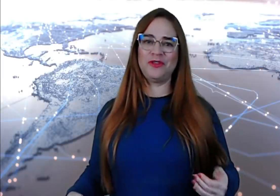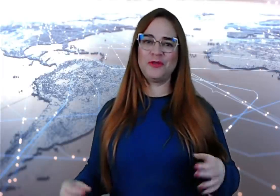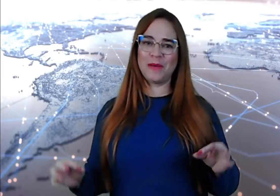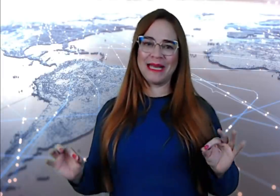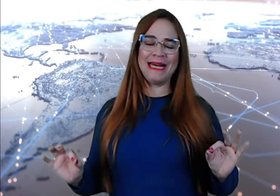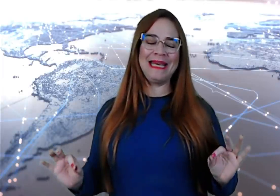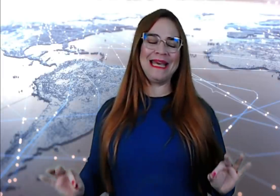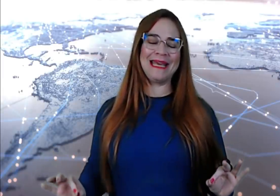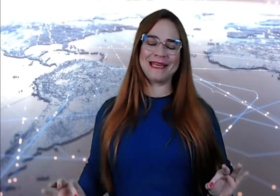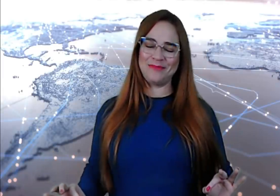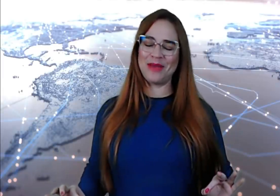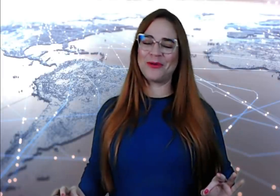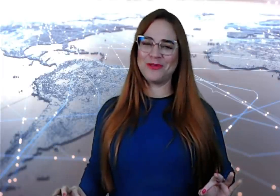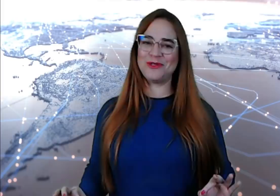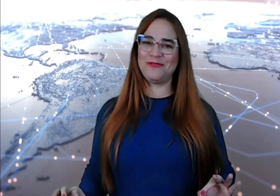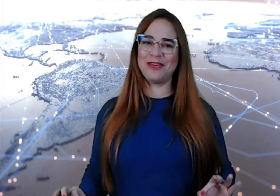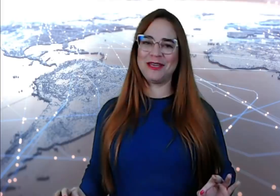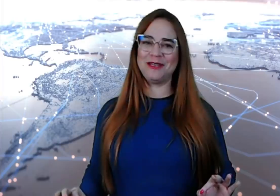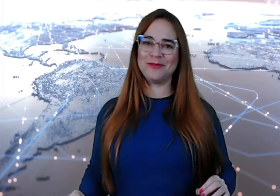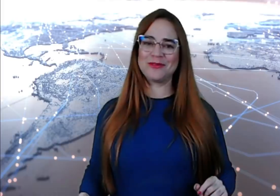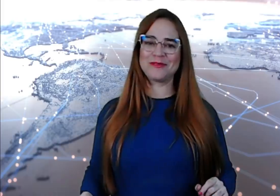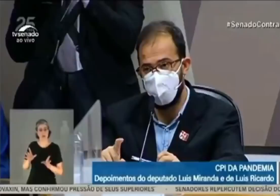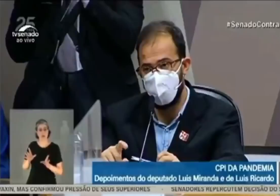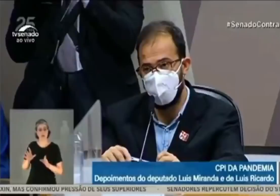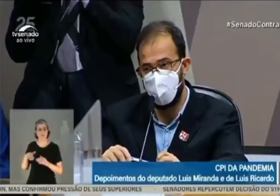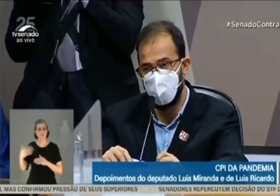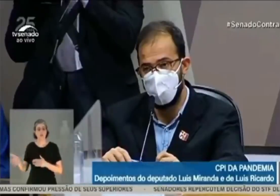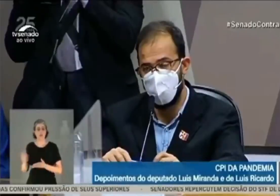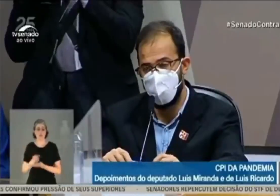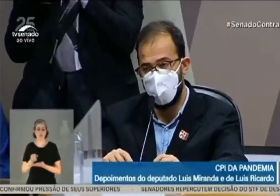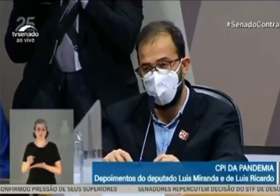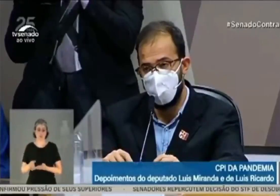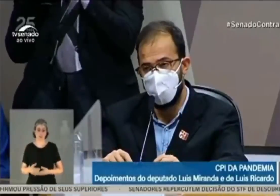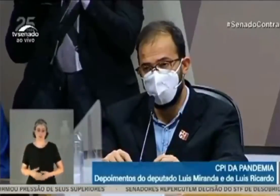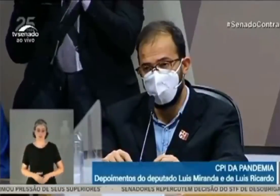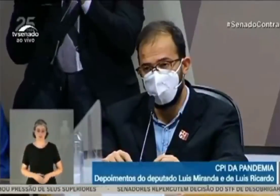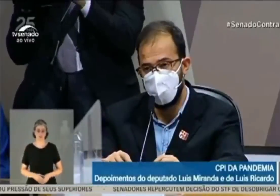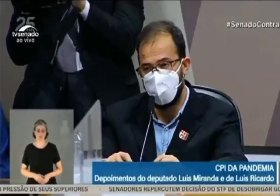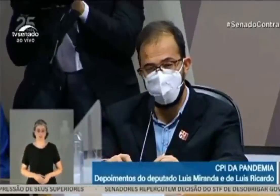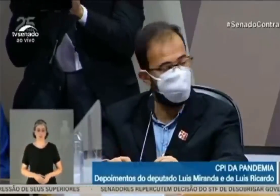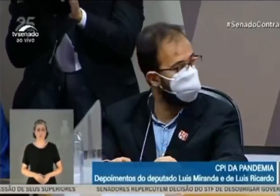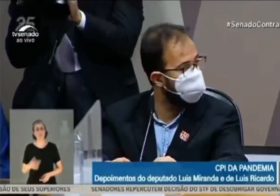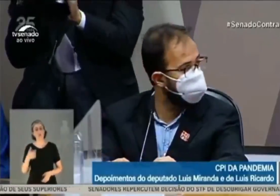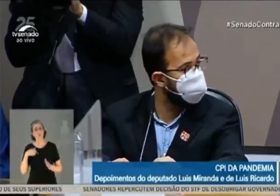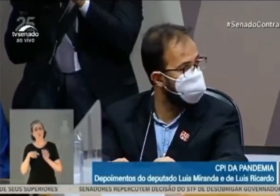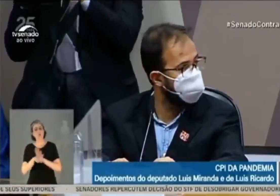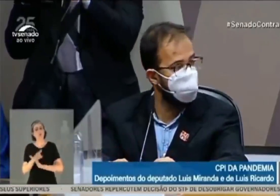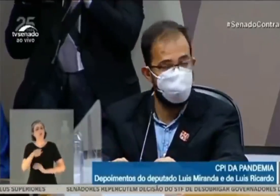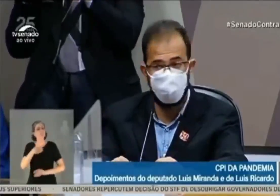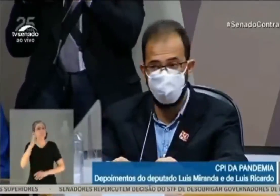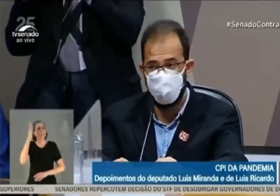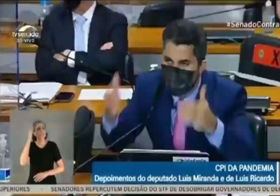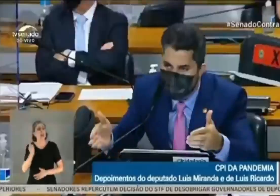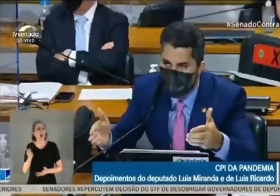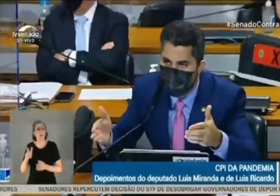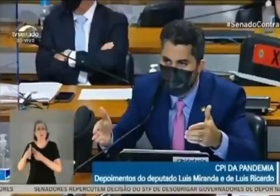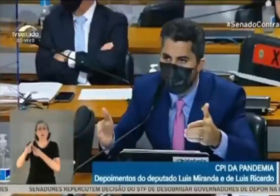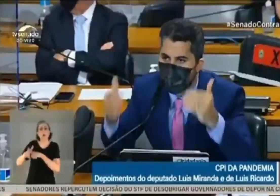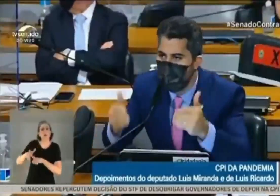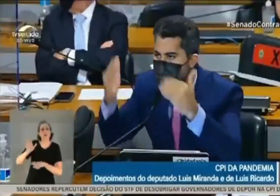para que ninguém aqui me acuse de fake news. Estou lhe perguntando objetivamente, depois que você toma conhecimento de que havia sido corrigido, por que